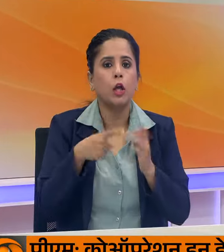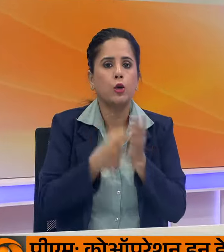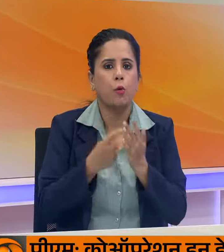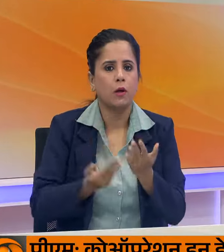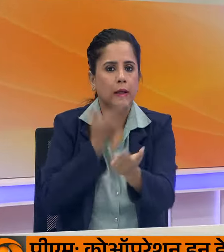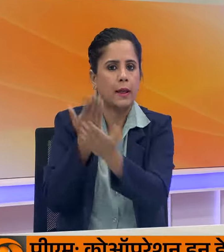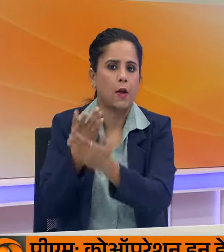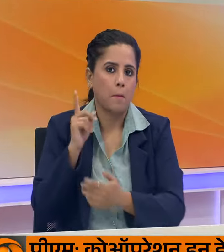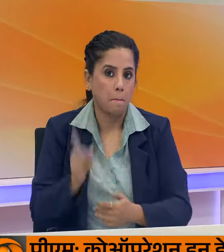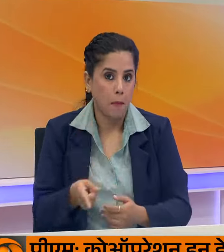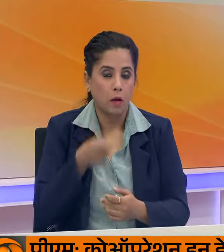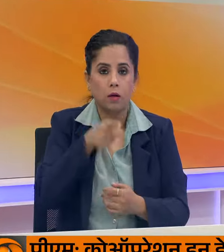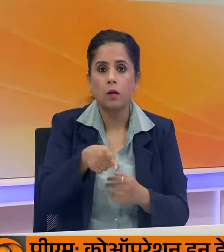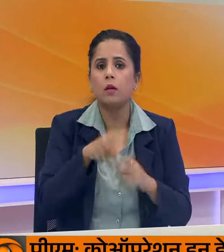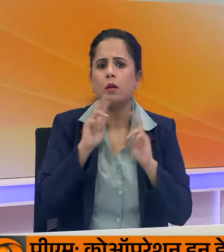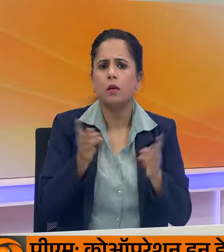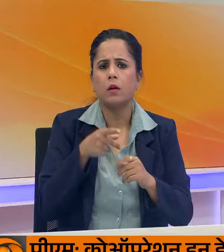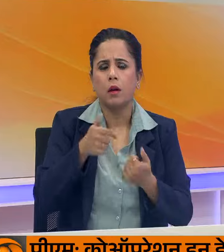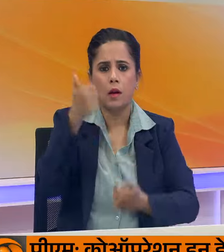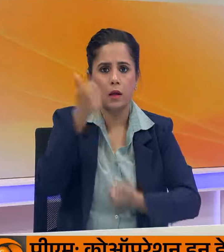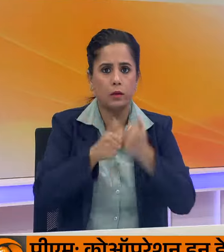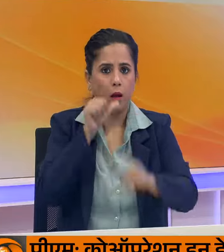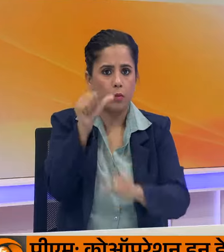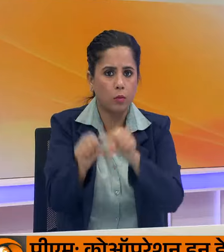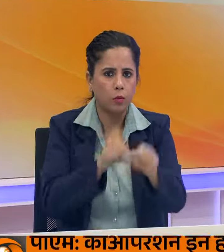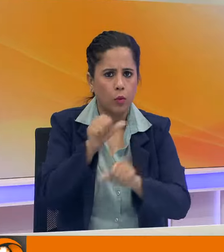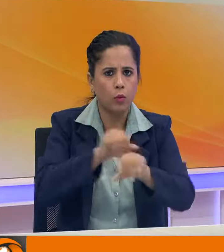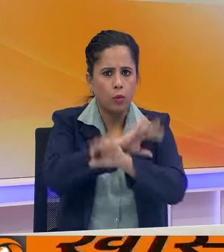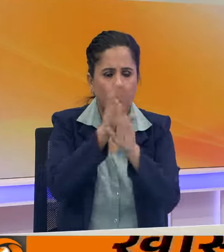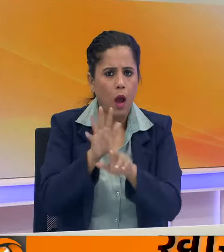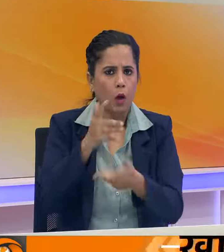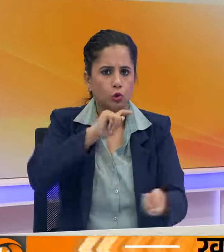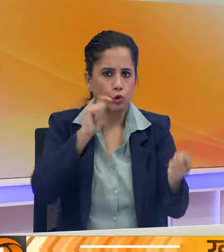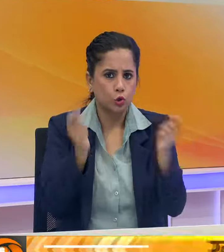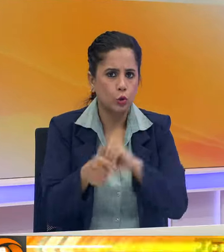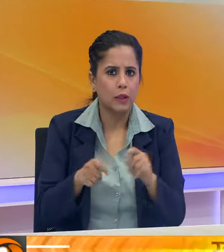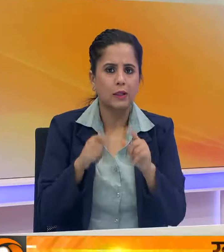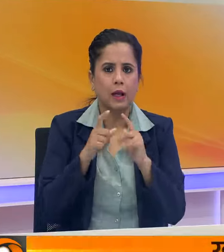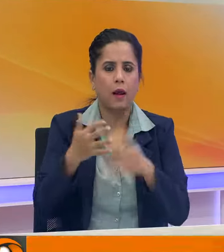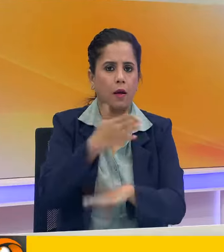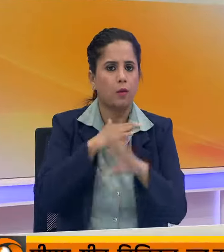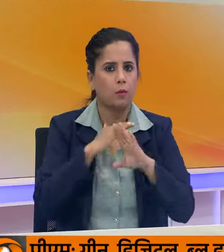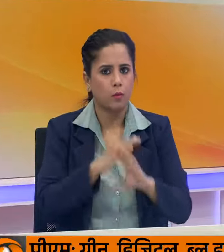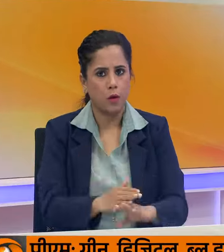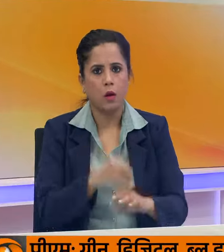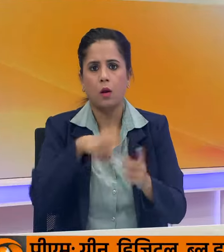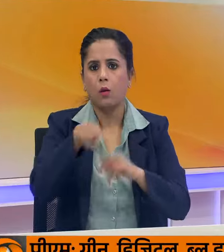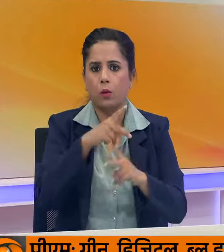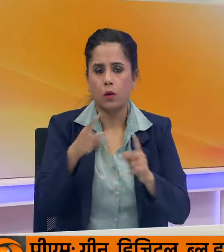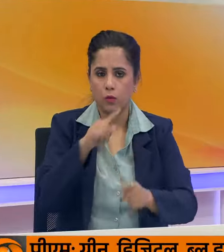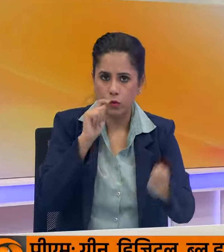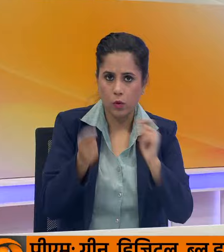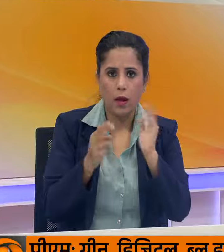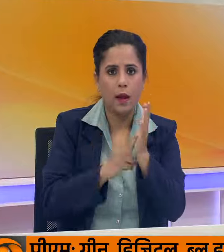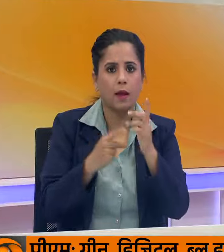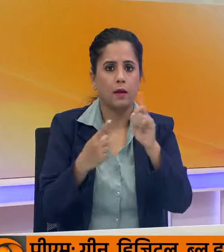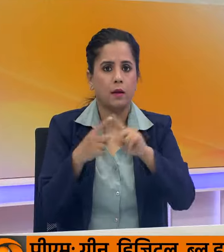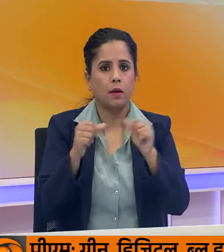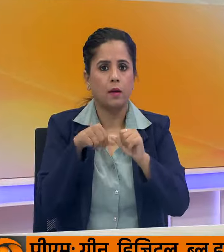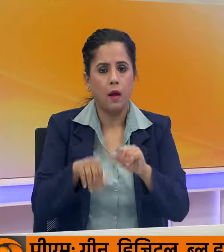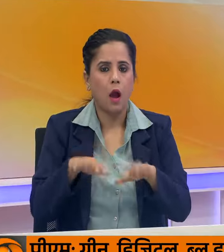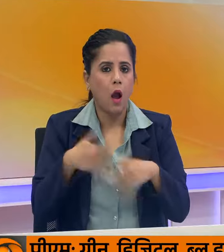होगी समिति परीक्षा प्रक्रिया के तंत्र में सुधार डेटा सुरक्षा प्रोटोकॉल में सुधार और एनटी की